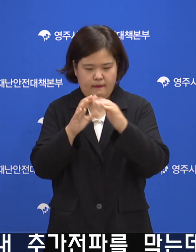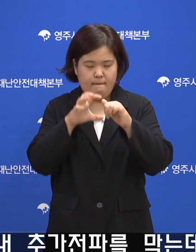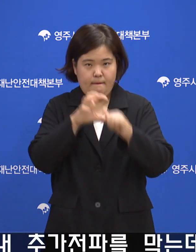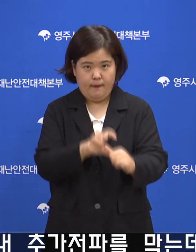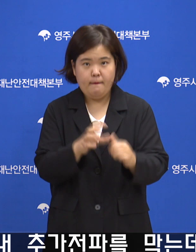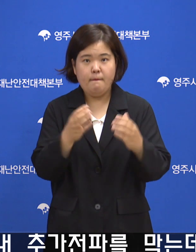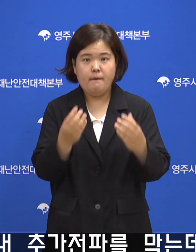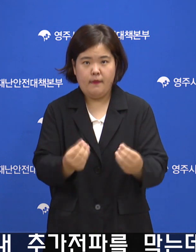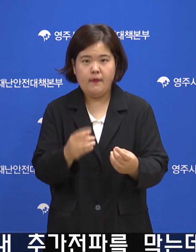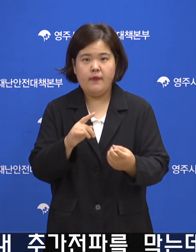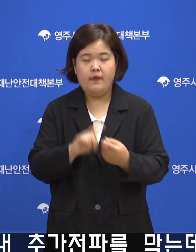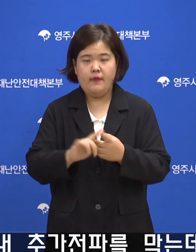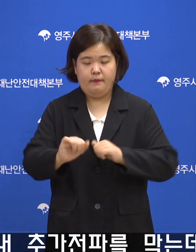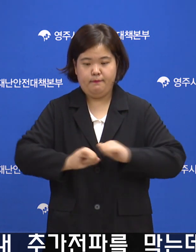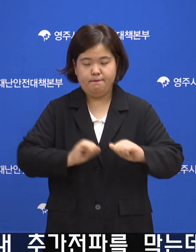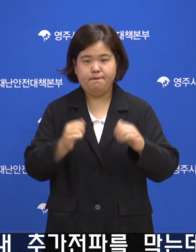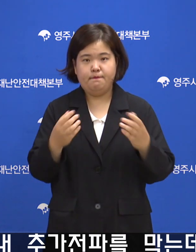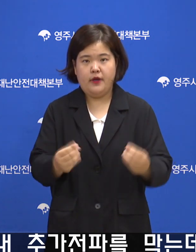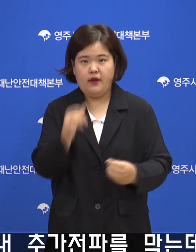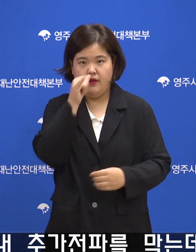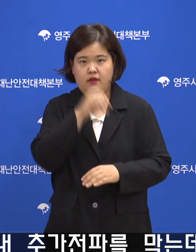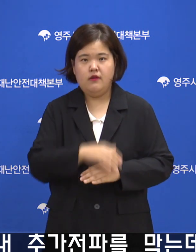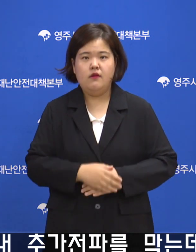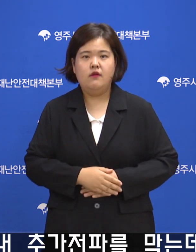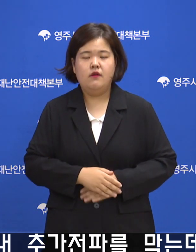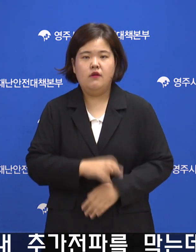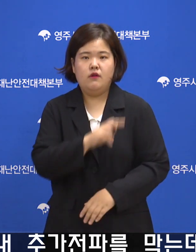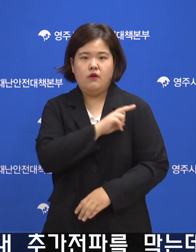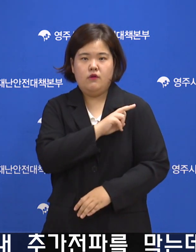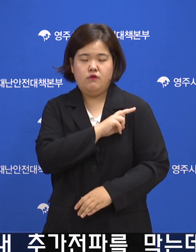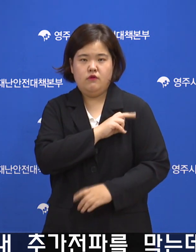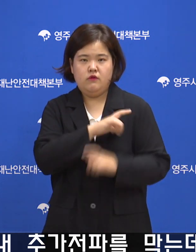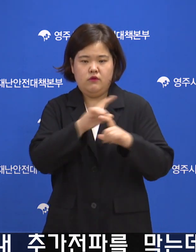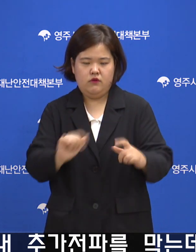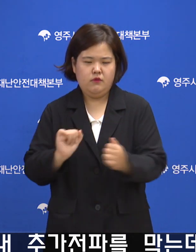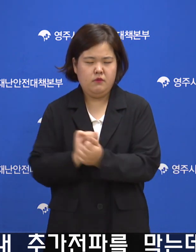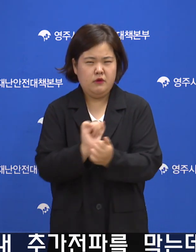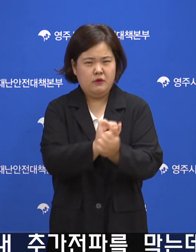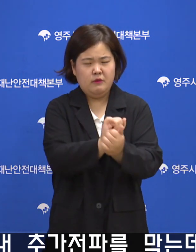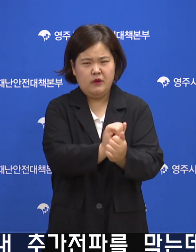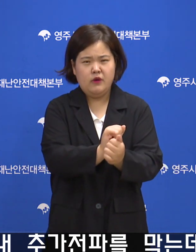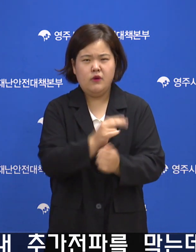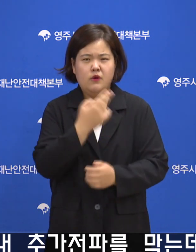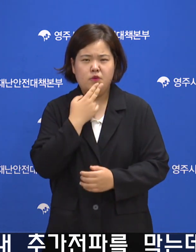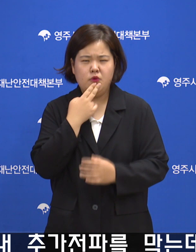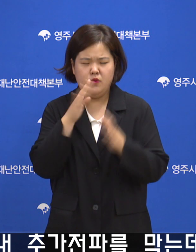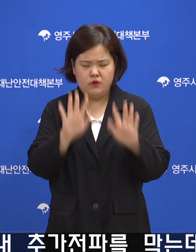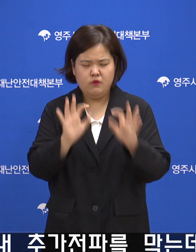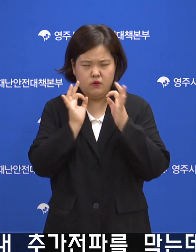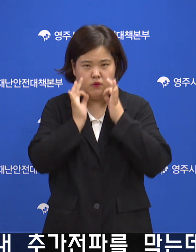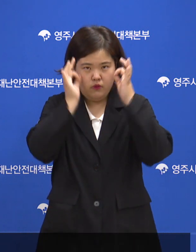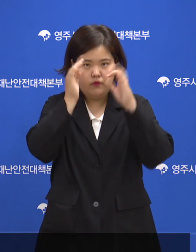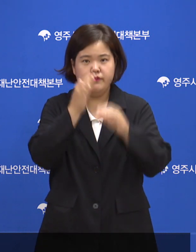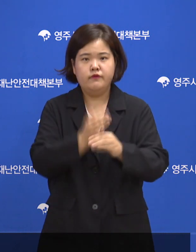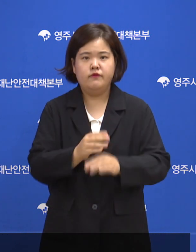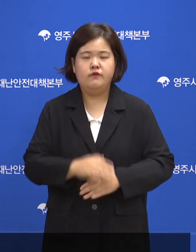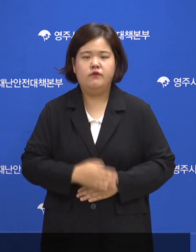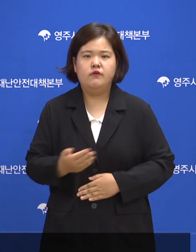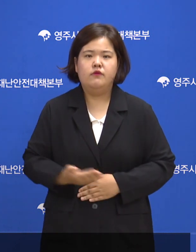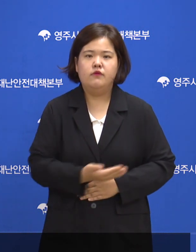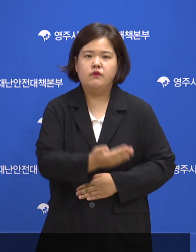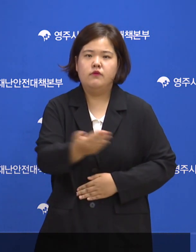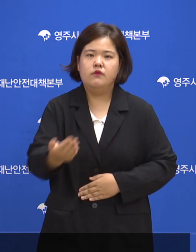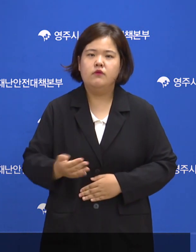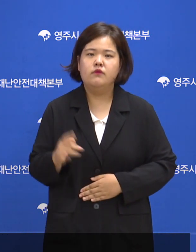초동 조치에 최선을 다해서 지역 내 추가 전파를 막는 데 총력을 기울이고 있습니다. 시민